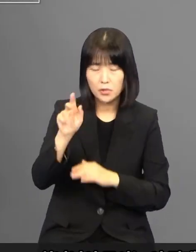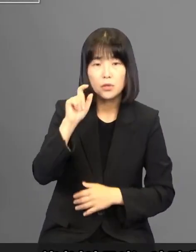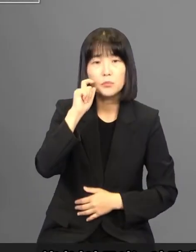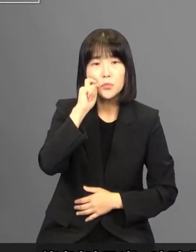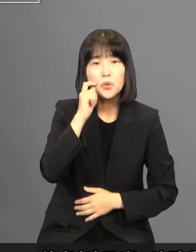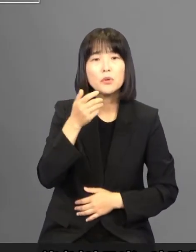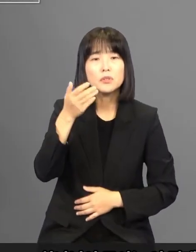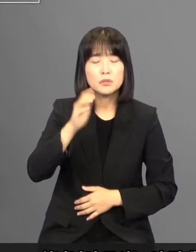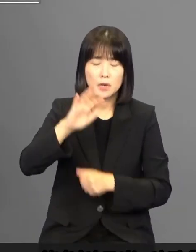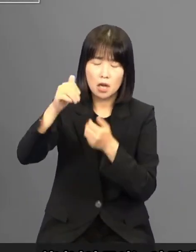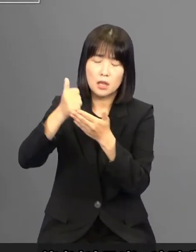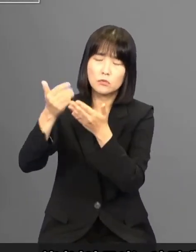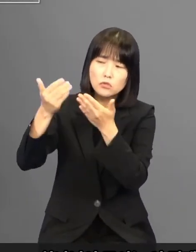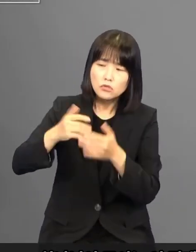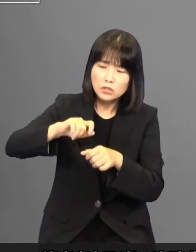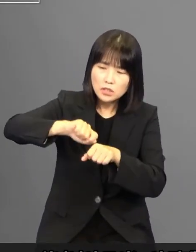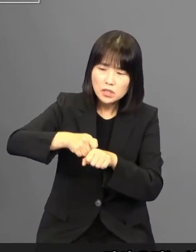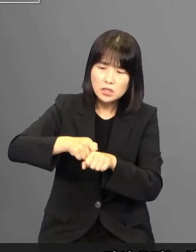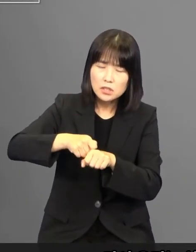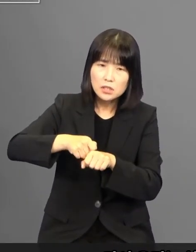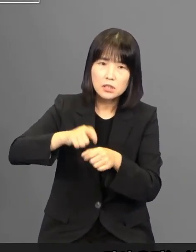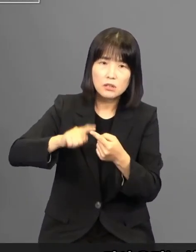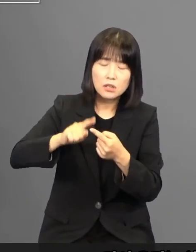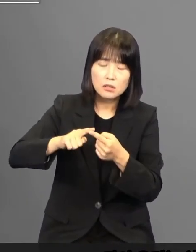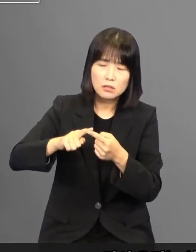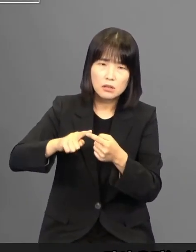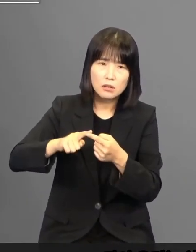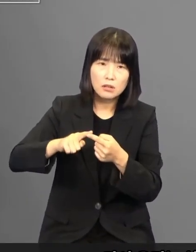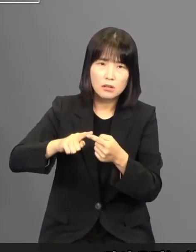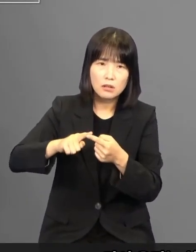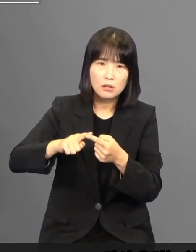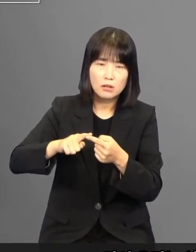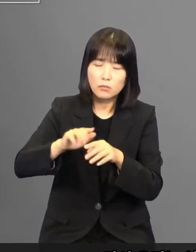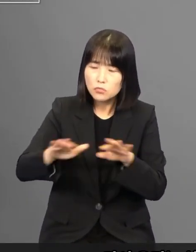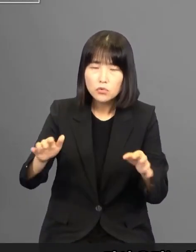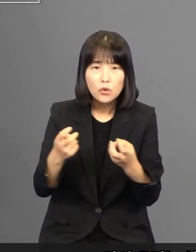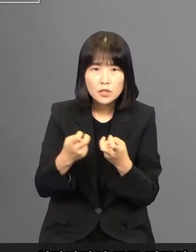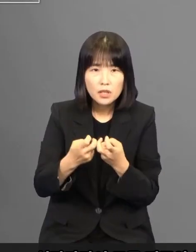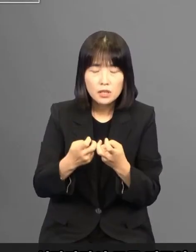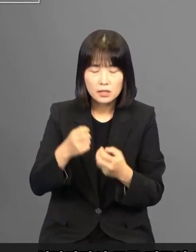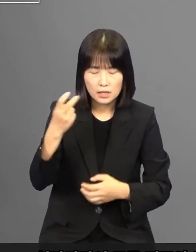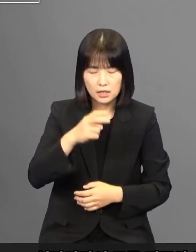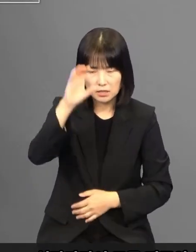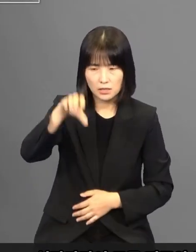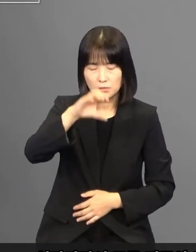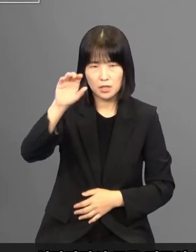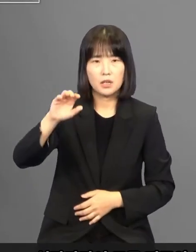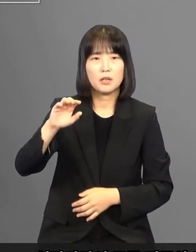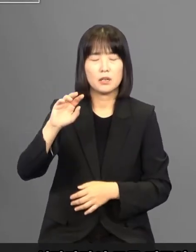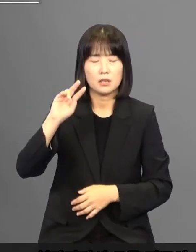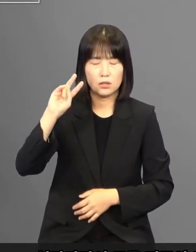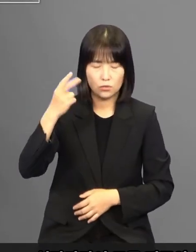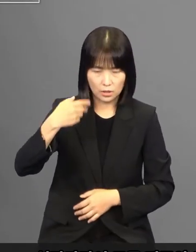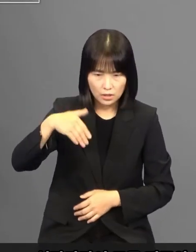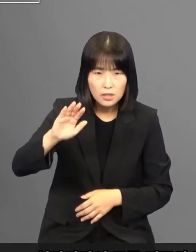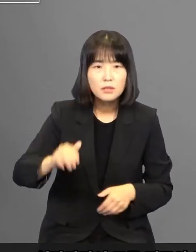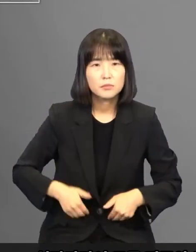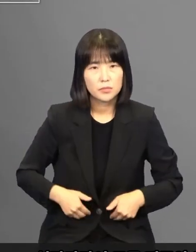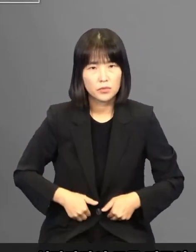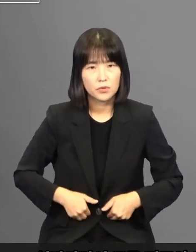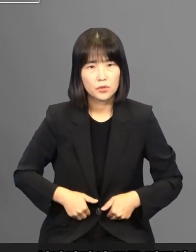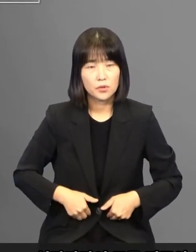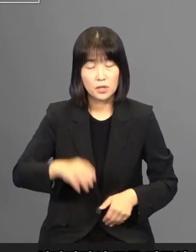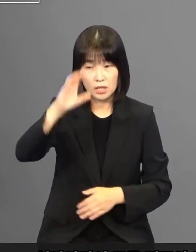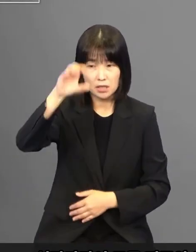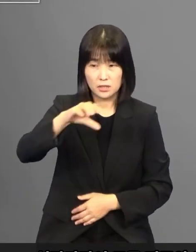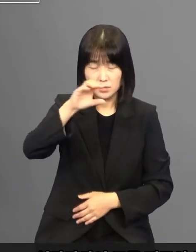이 징계의 고리를 어떻게 끊을 수 있느냐? 다시 우리는 십자가로 돌아가야 됩니다. 십자가만이 모든 저주와 그